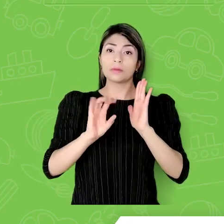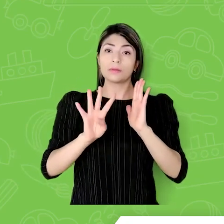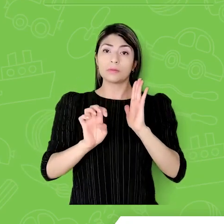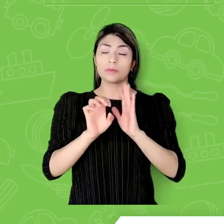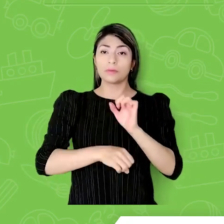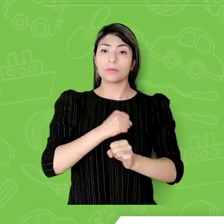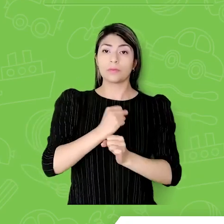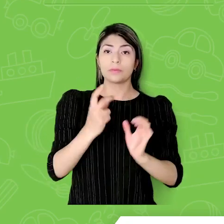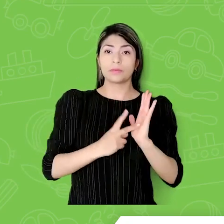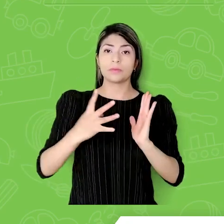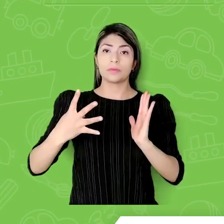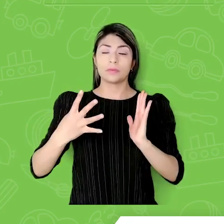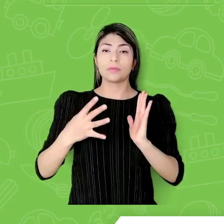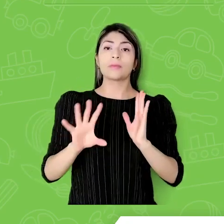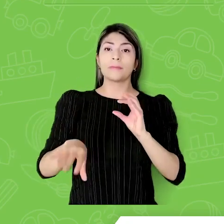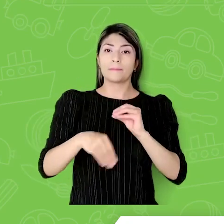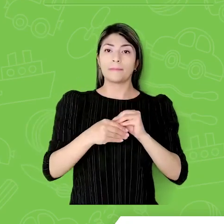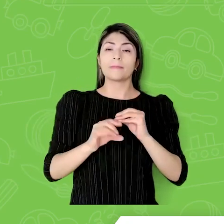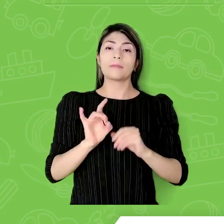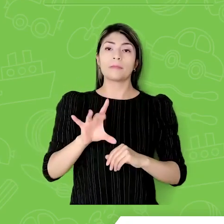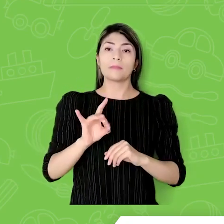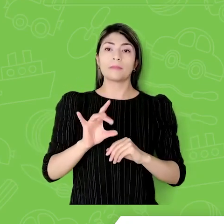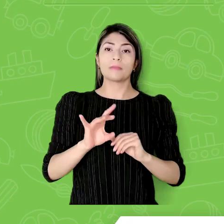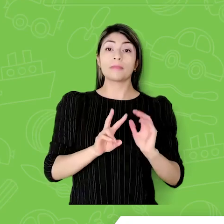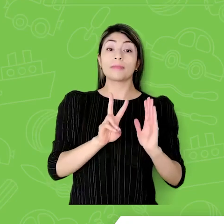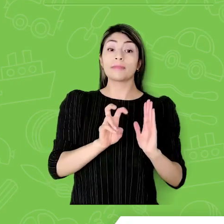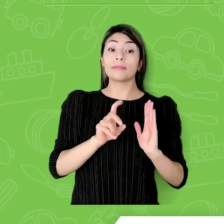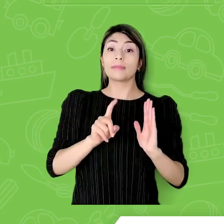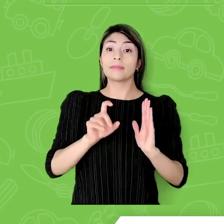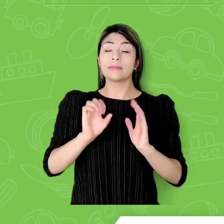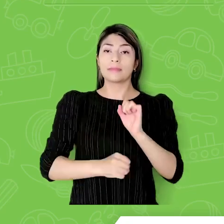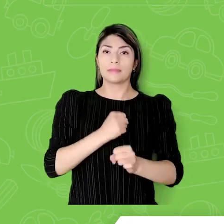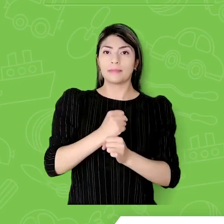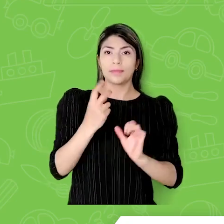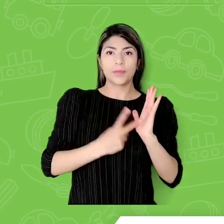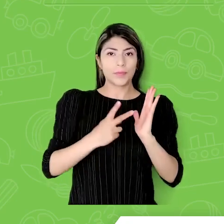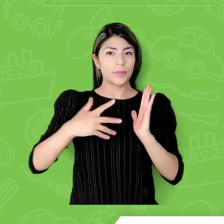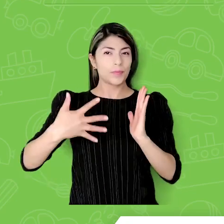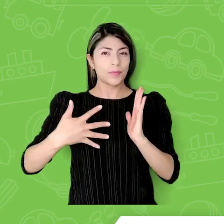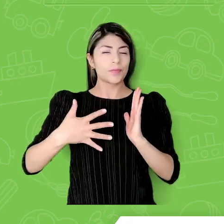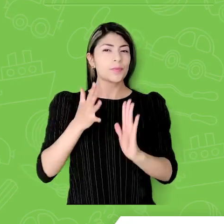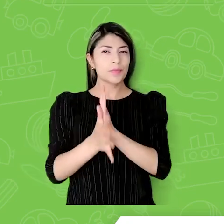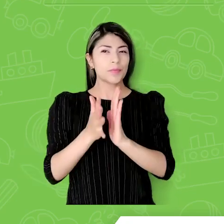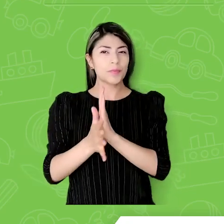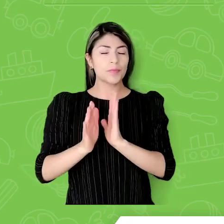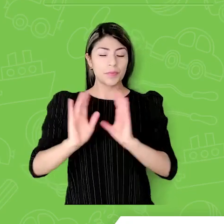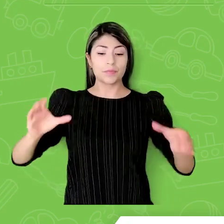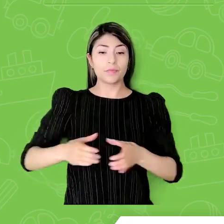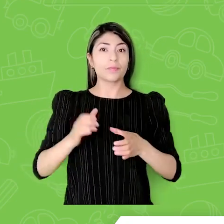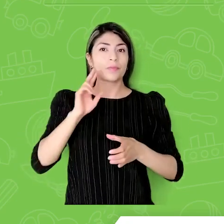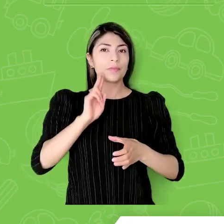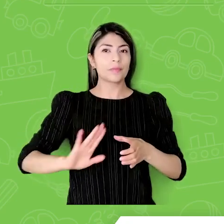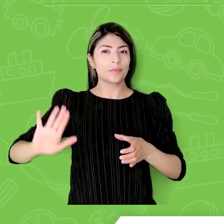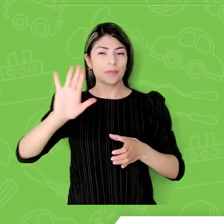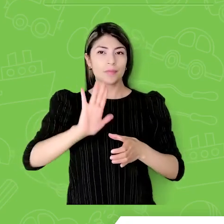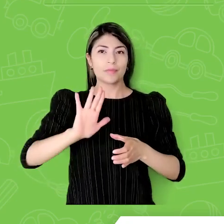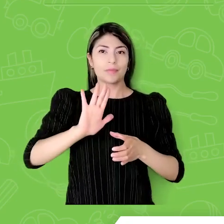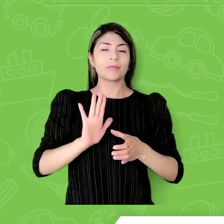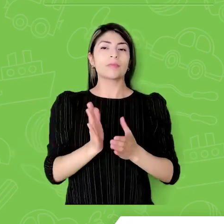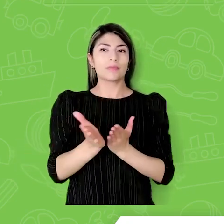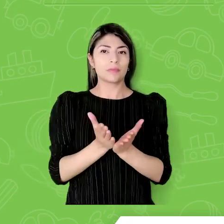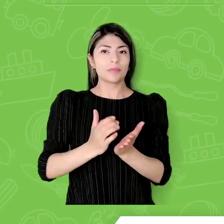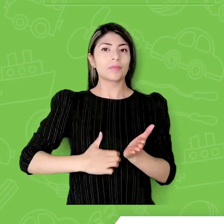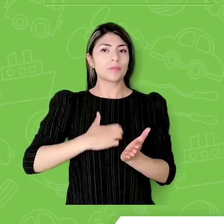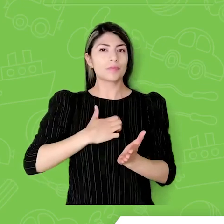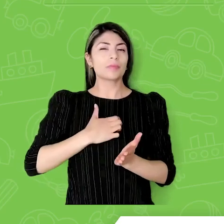2004, y del artículo 15 del Decreto Ley 760 de 2005, la CNSC, de oficio o a